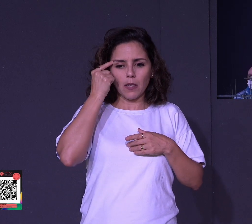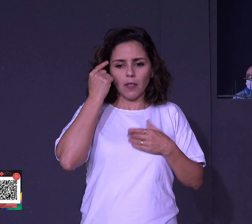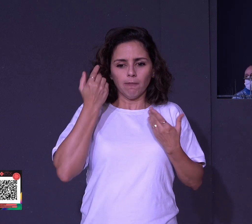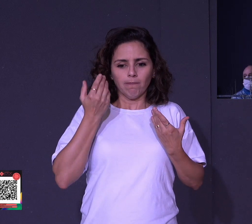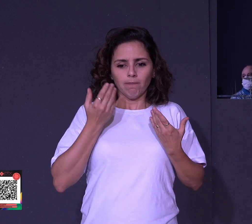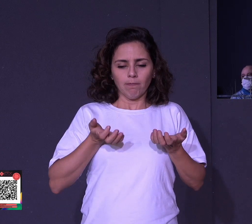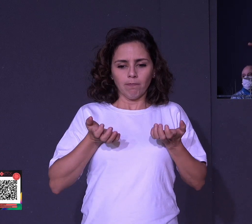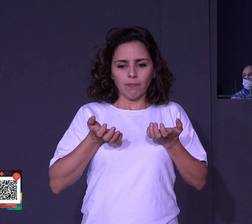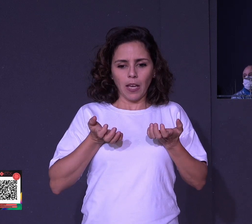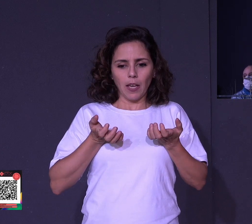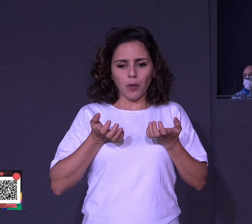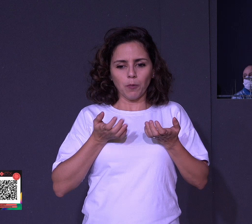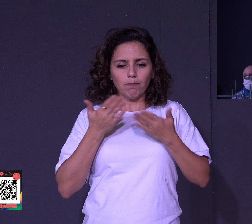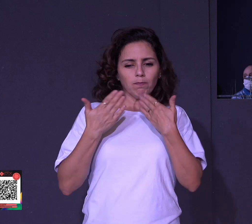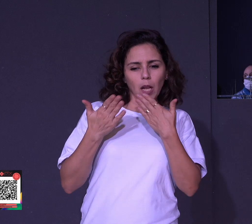Deus na sua vida.